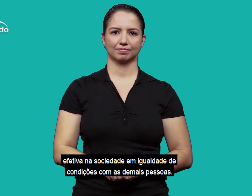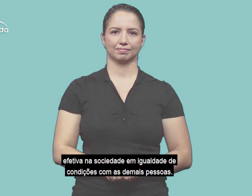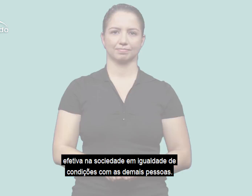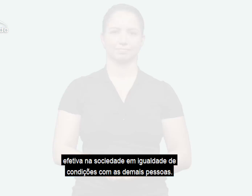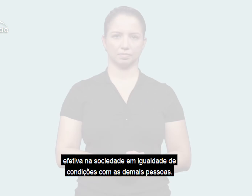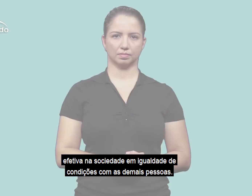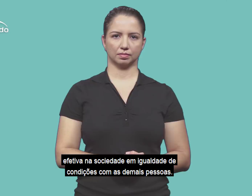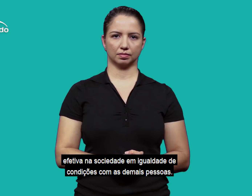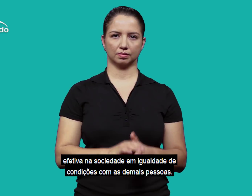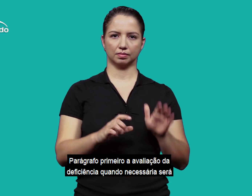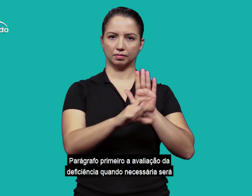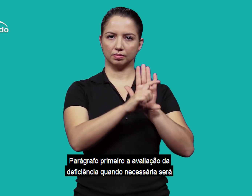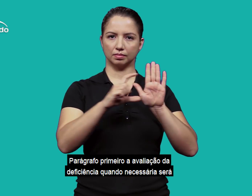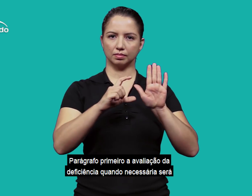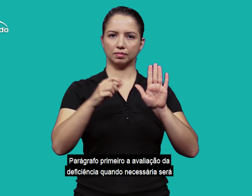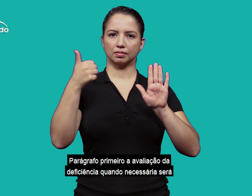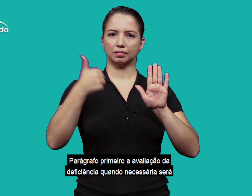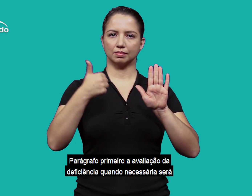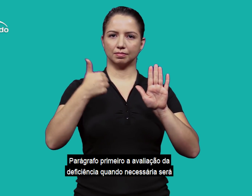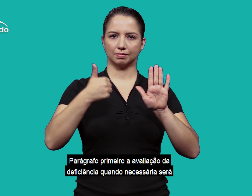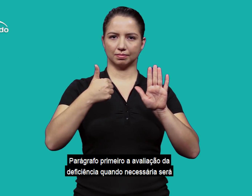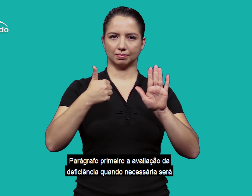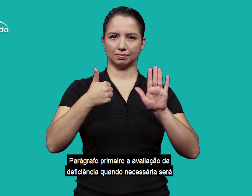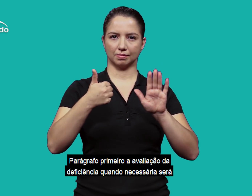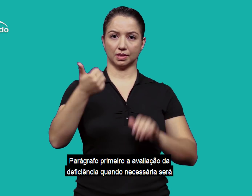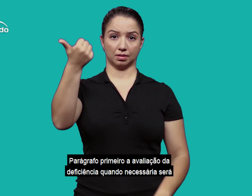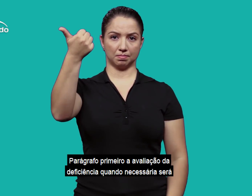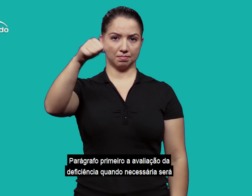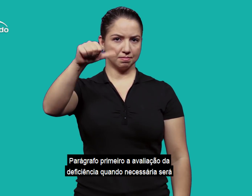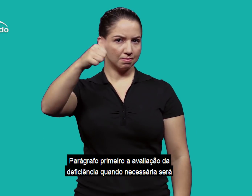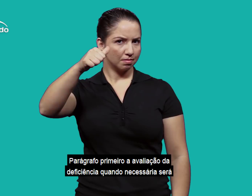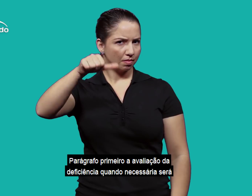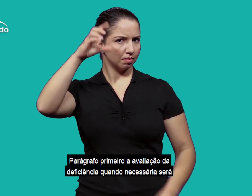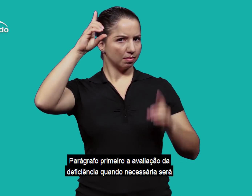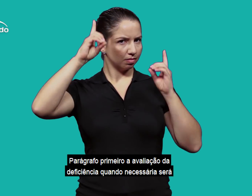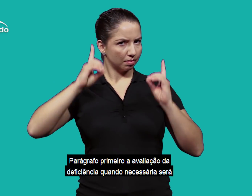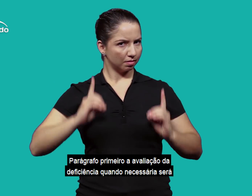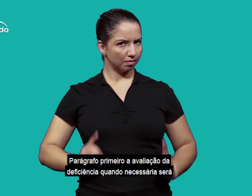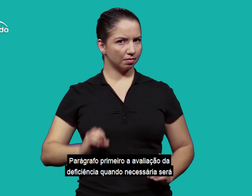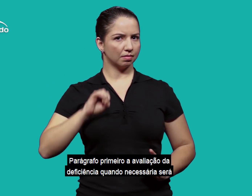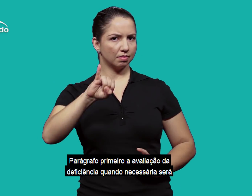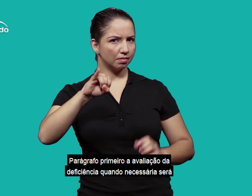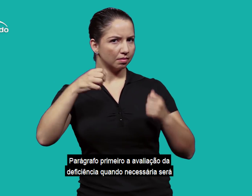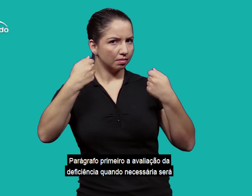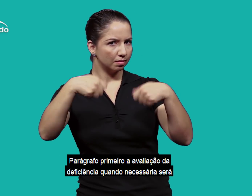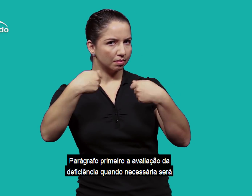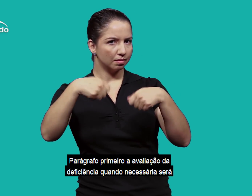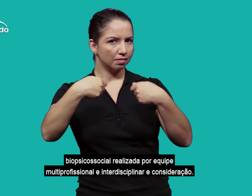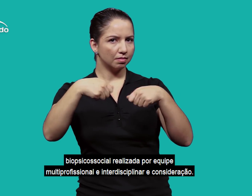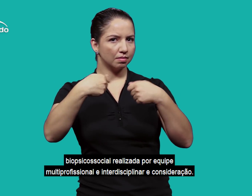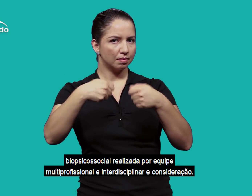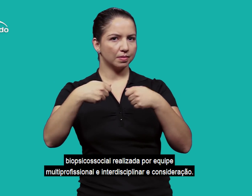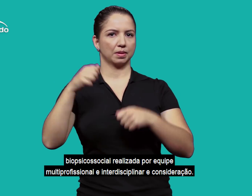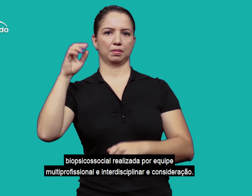pessoas parágrafo primeiro a avaliação da deficiência quando necessária será biopsicossocial